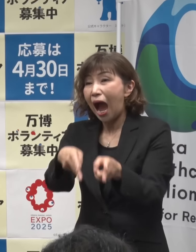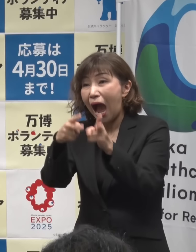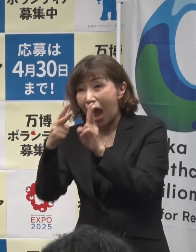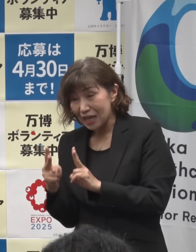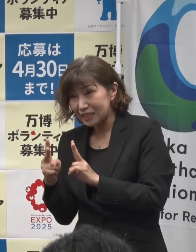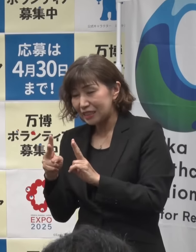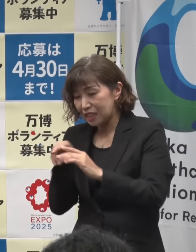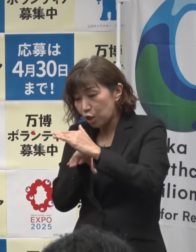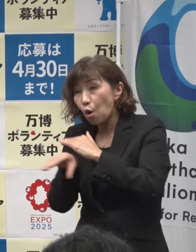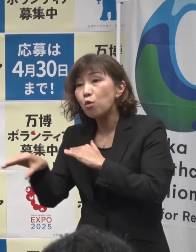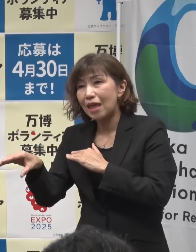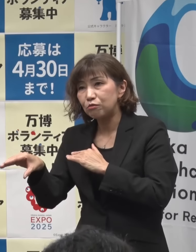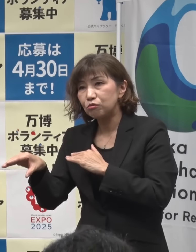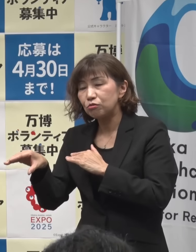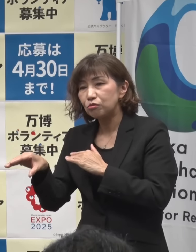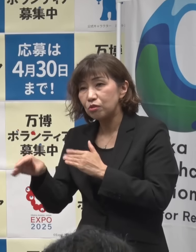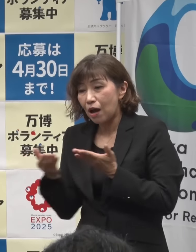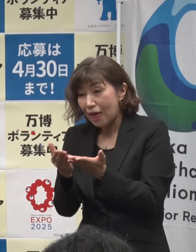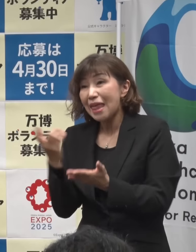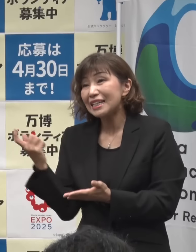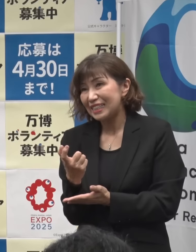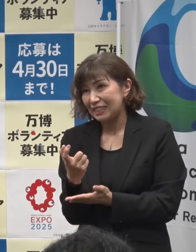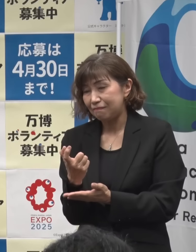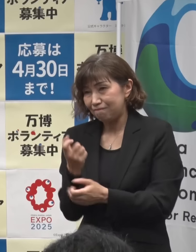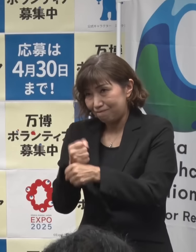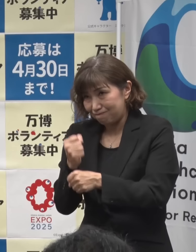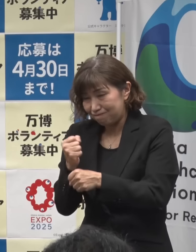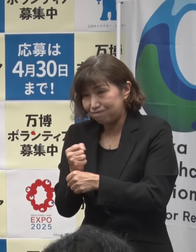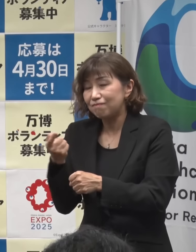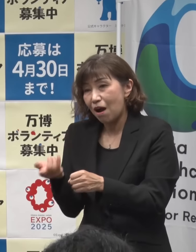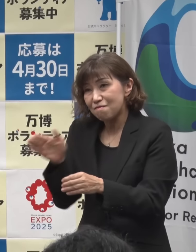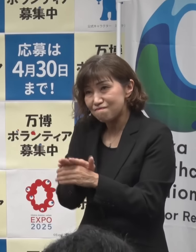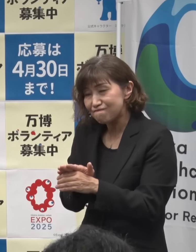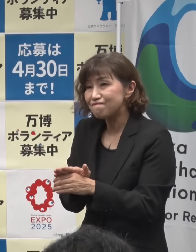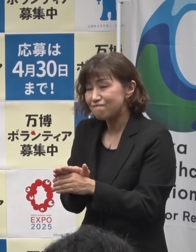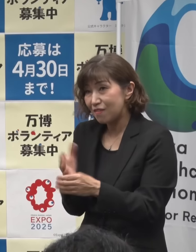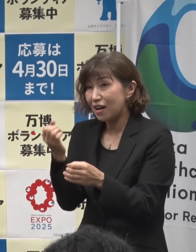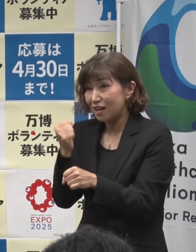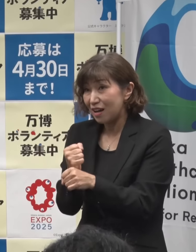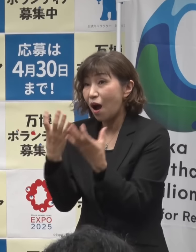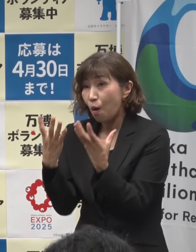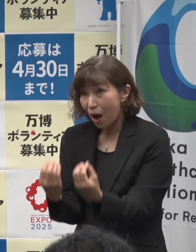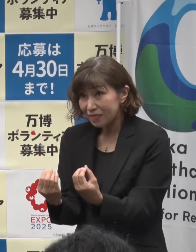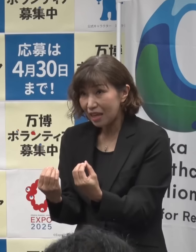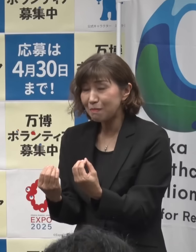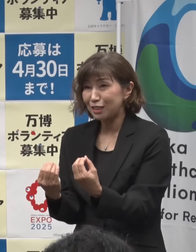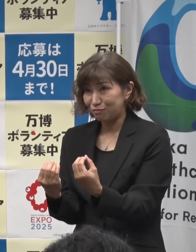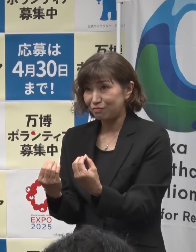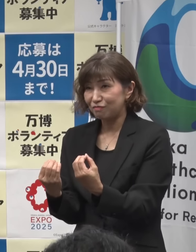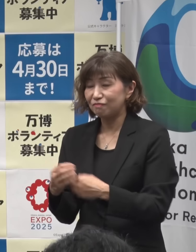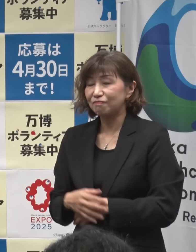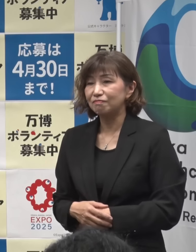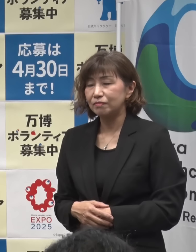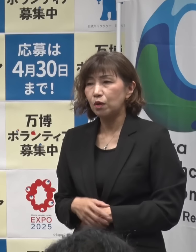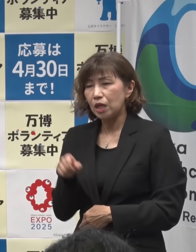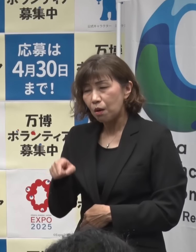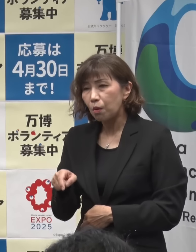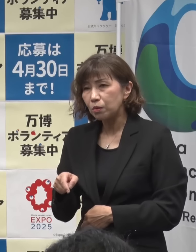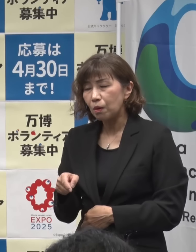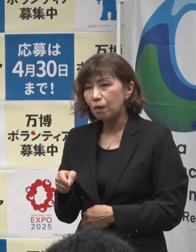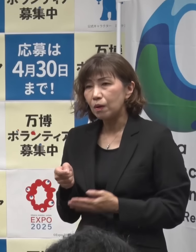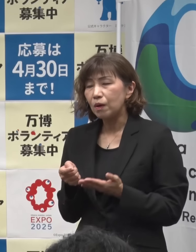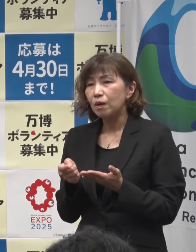がすでに終わっています。耐震化は完了済みです。ですのでこの耐震化が